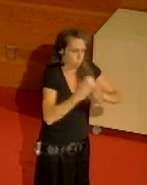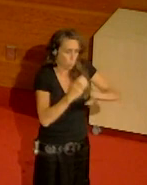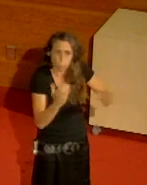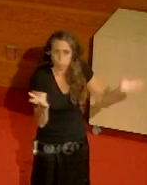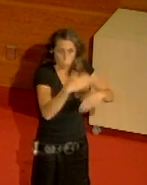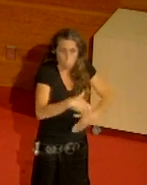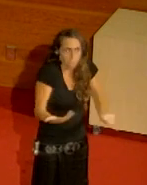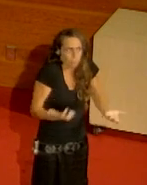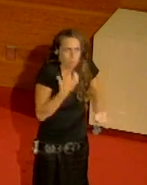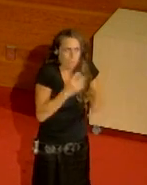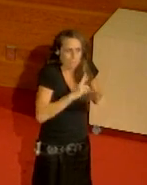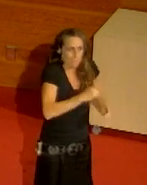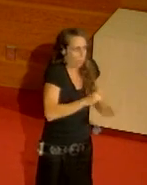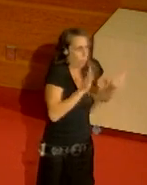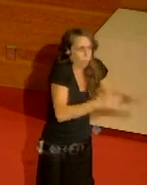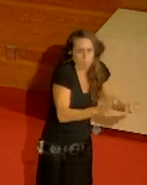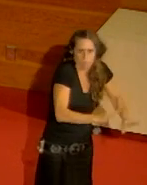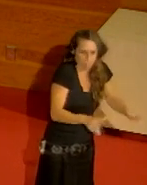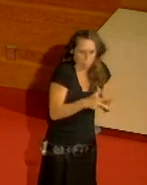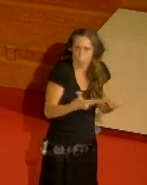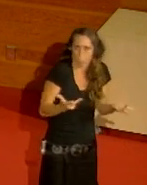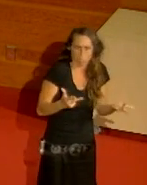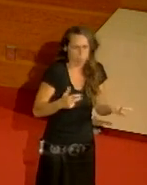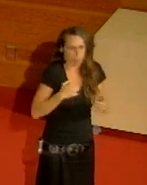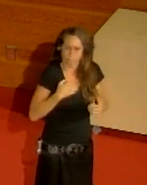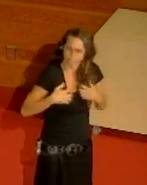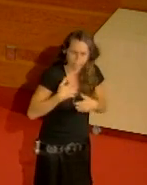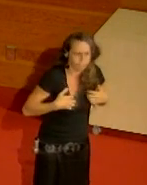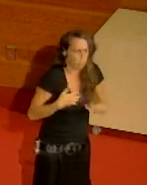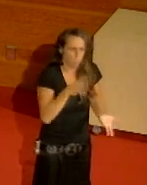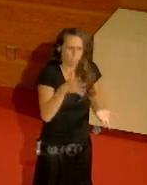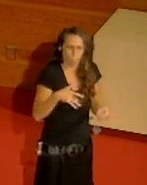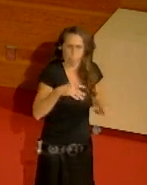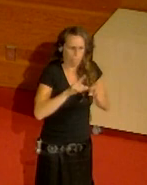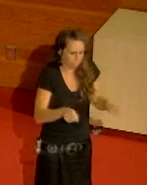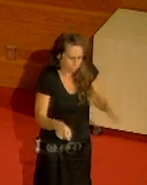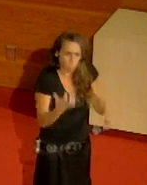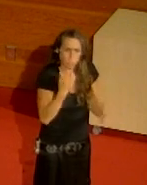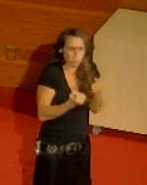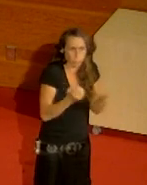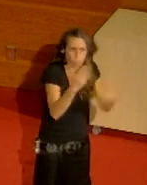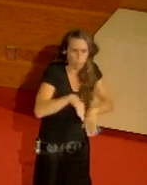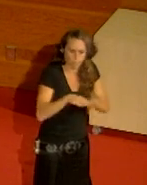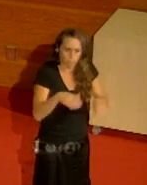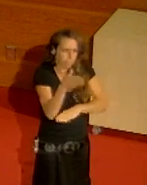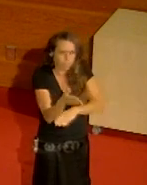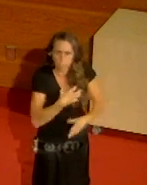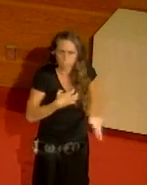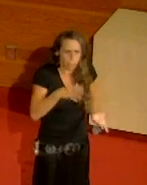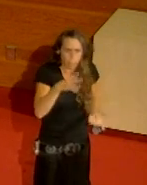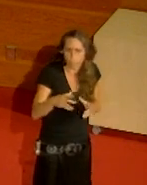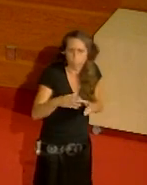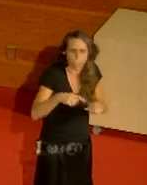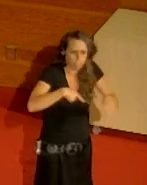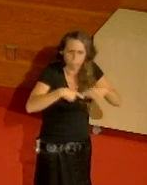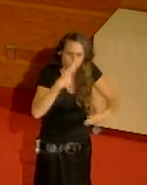parte más laica de la sociedad porque pues en su día de descanso no pueden ir a la playa si no tienen coche o no pueden ir a o no pueden trasladarse